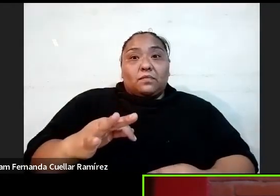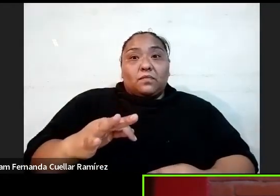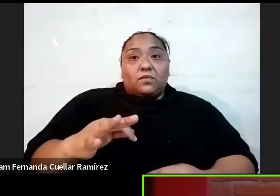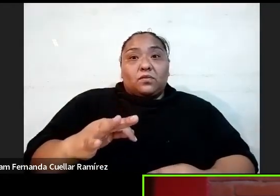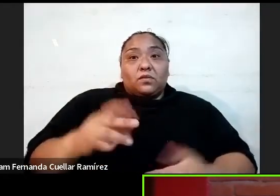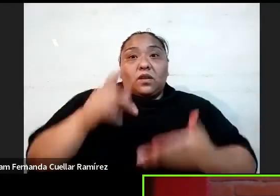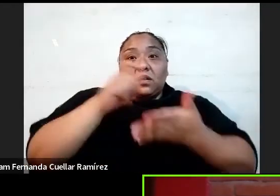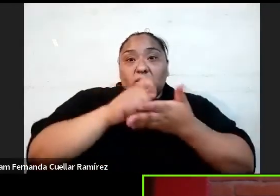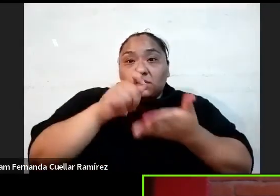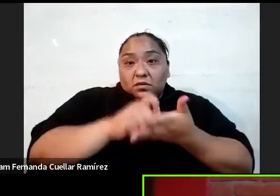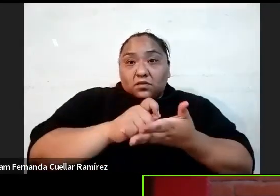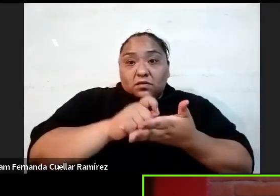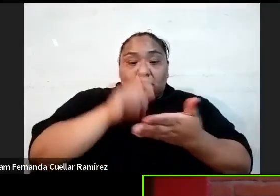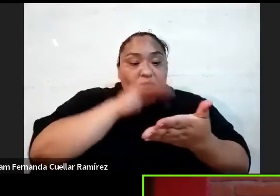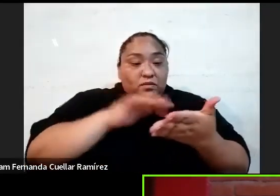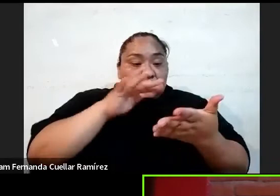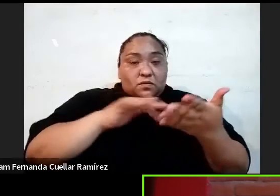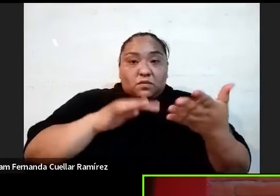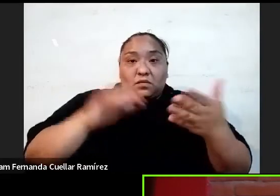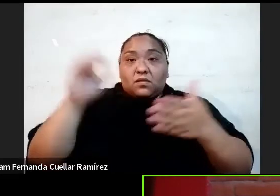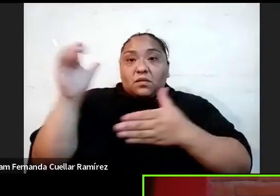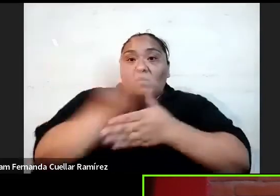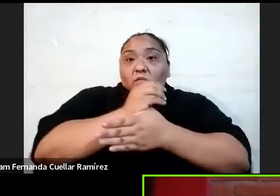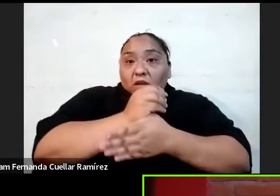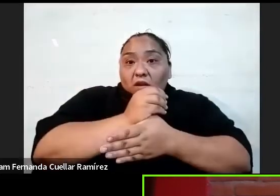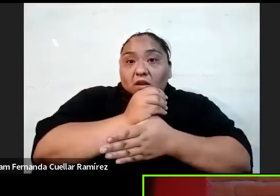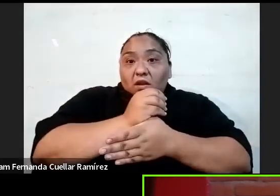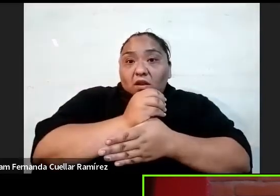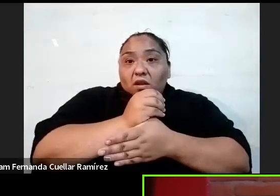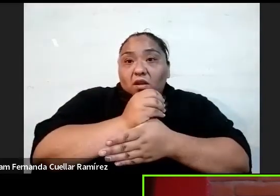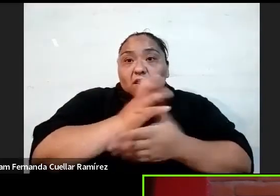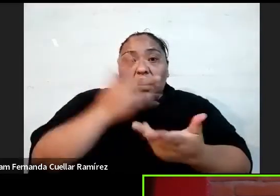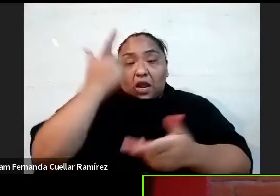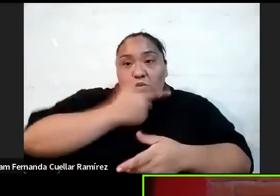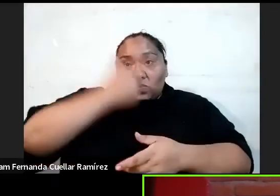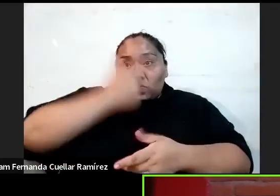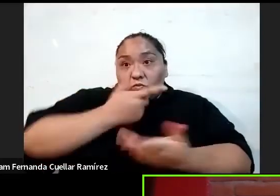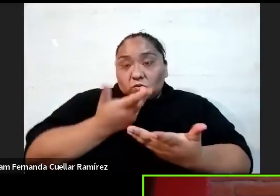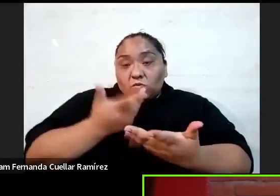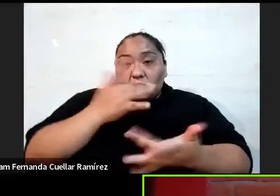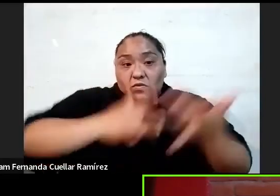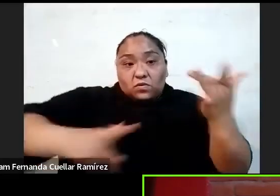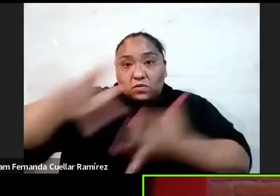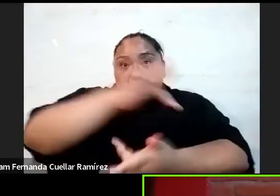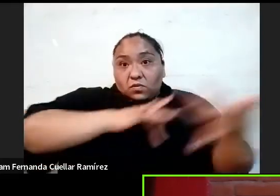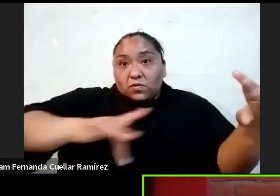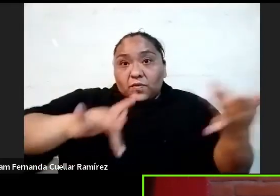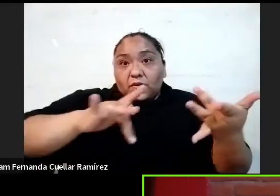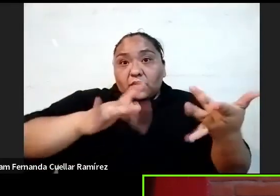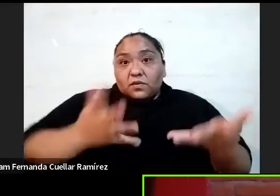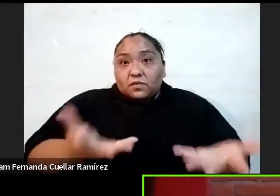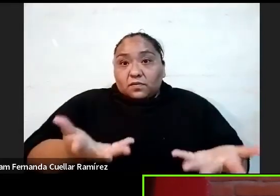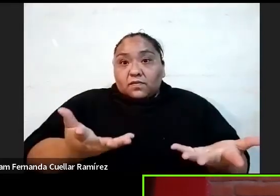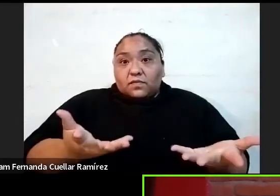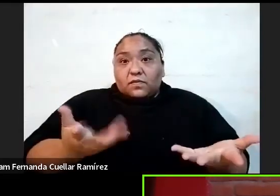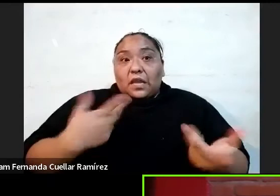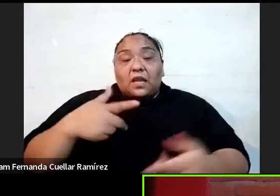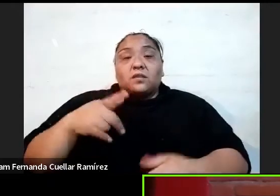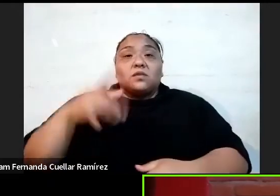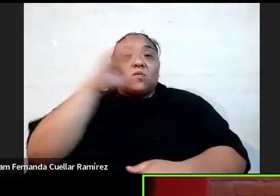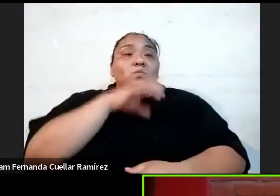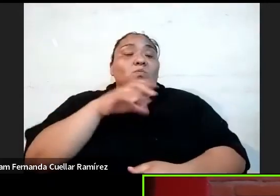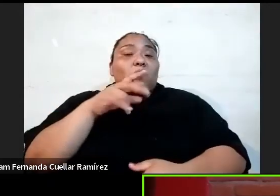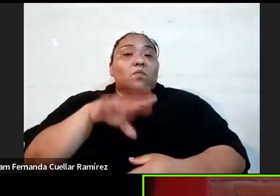escribir poesía y leerla en un bar en la noche. Y es curioso porque después de eso me puse a investigar como gente que